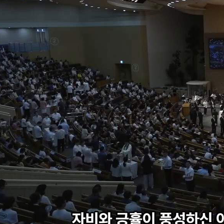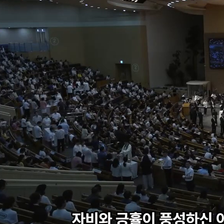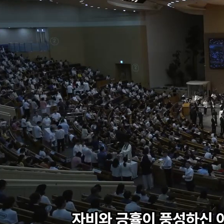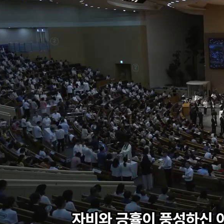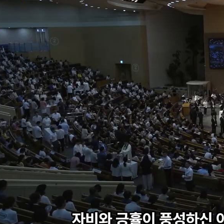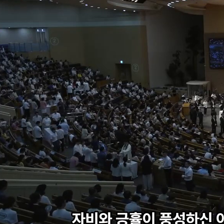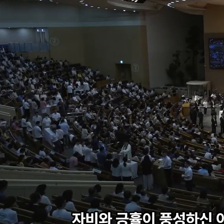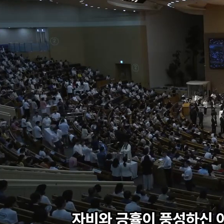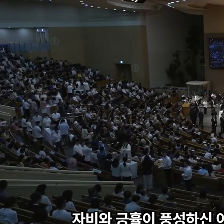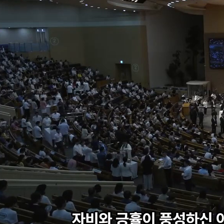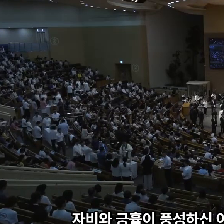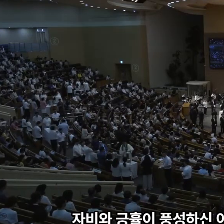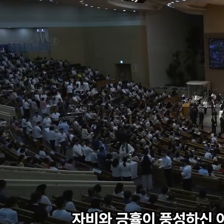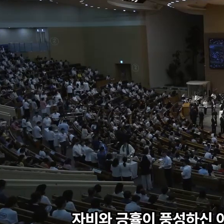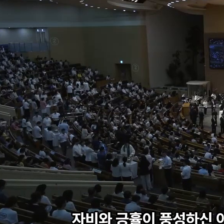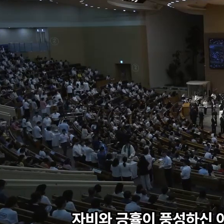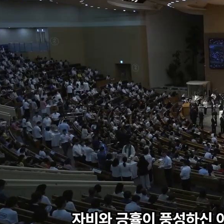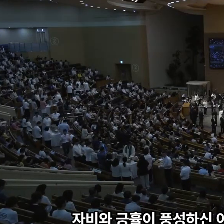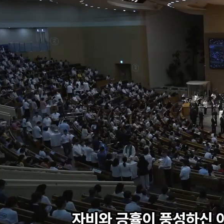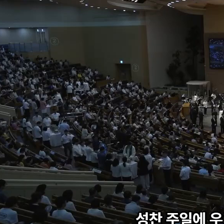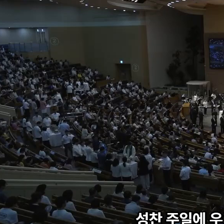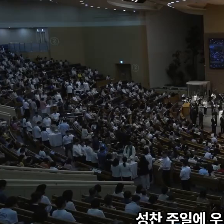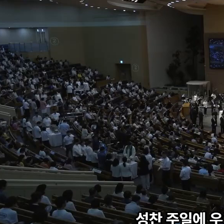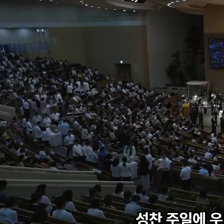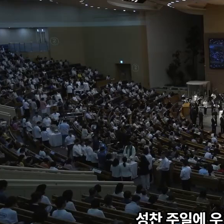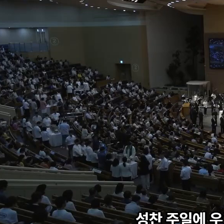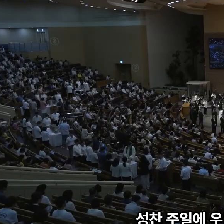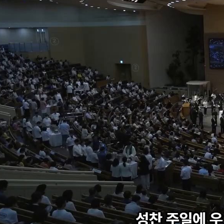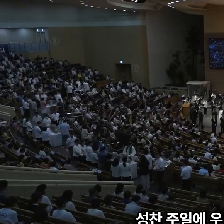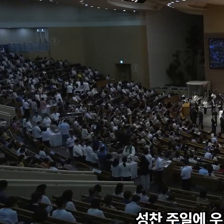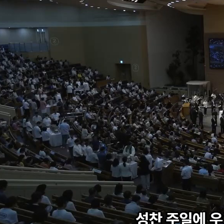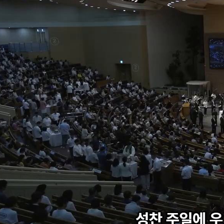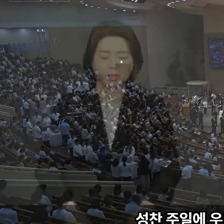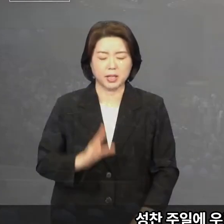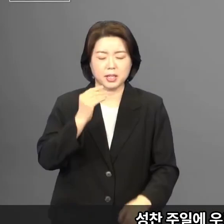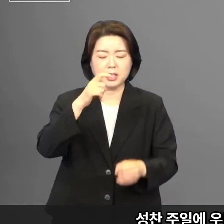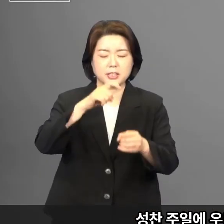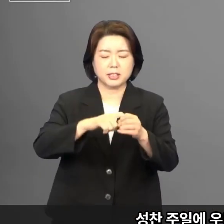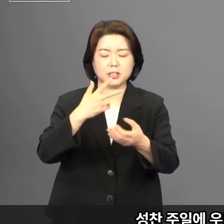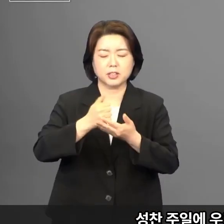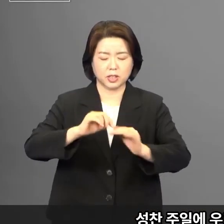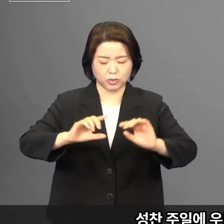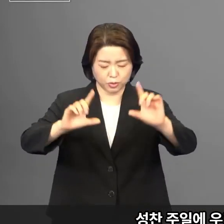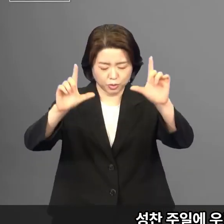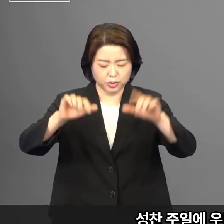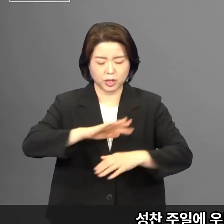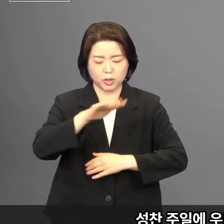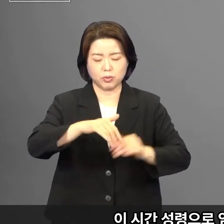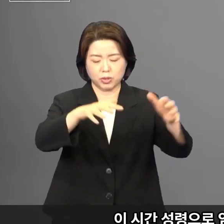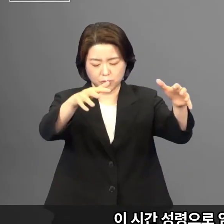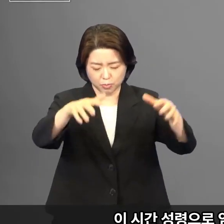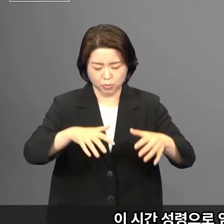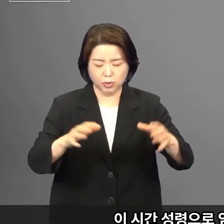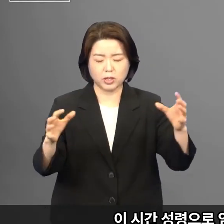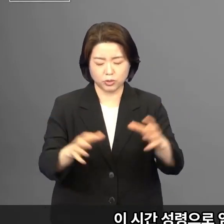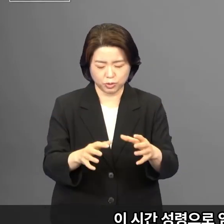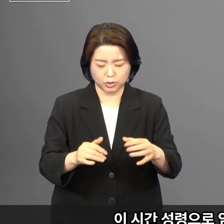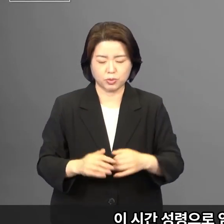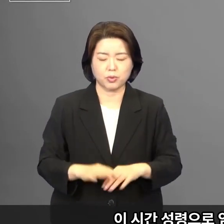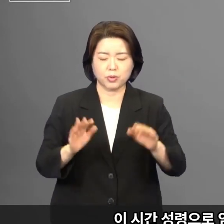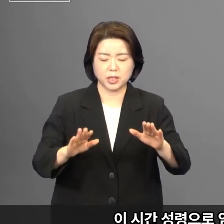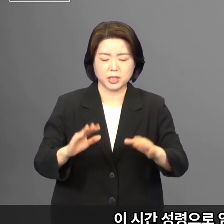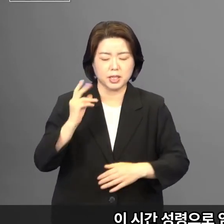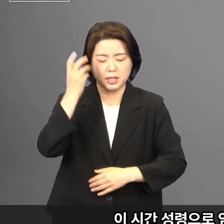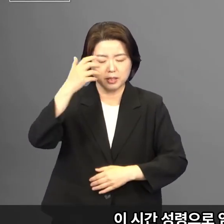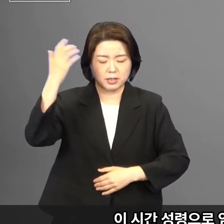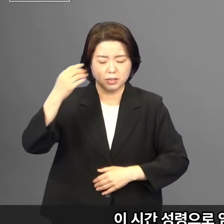자비와 긍휼이 풍성하신 아버지 하나님, 참으로 감사합니다. 성찬 주일에 우리를 불러 모아주시고 이 시간 성령으로